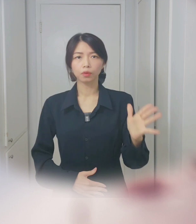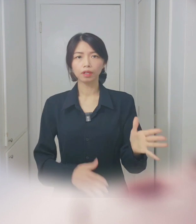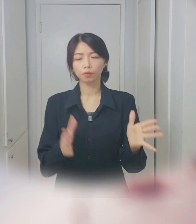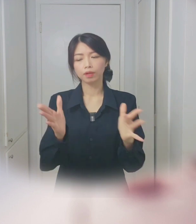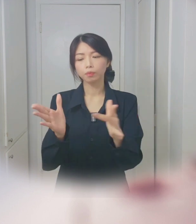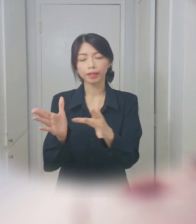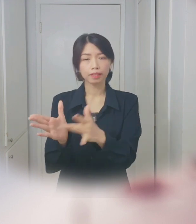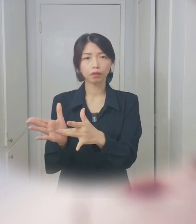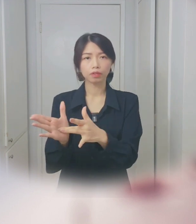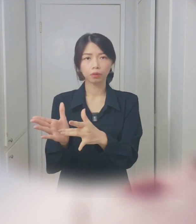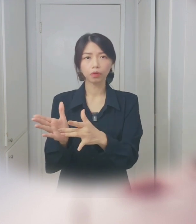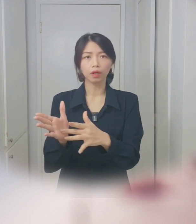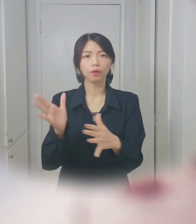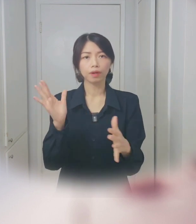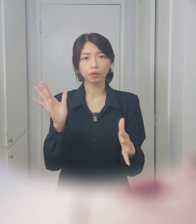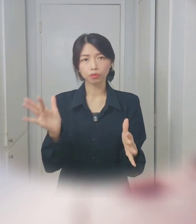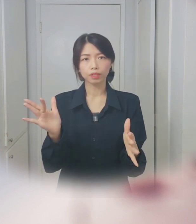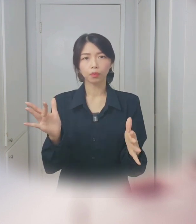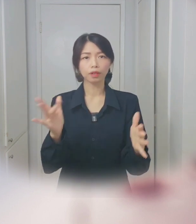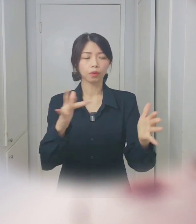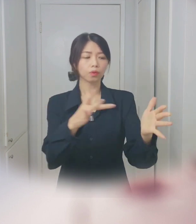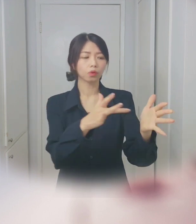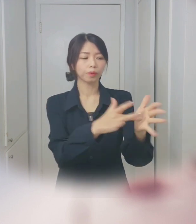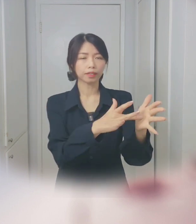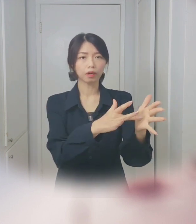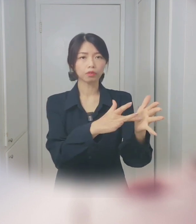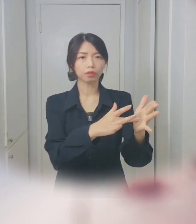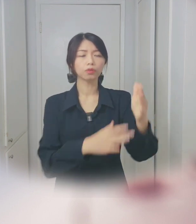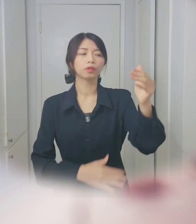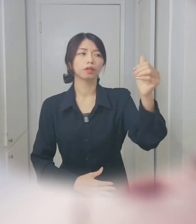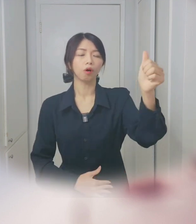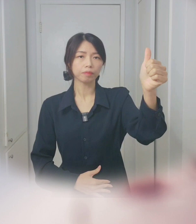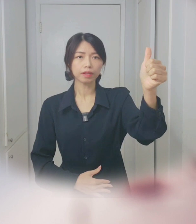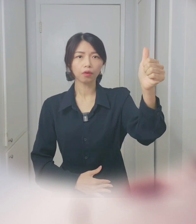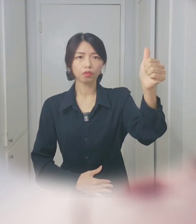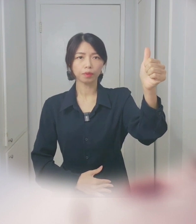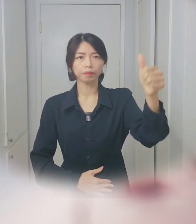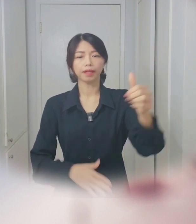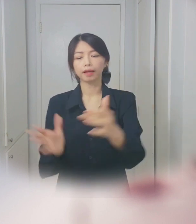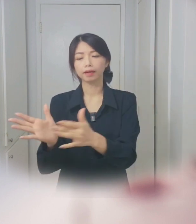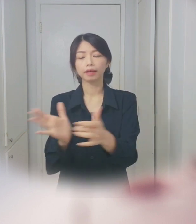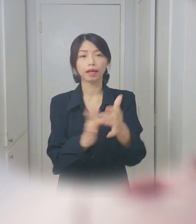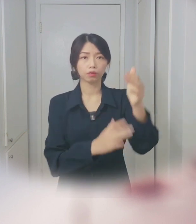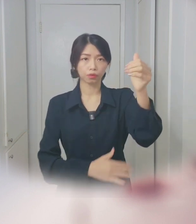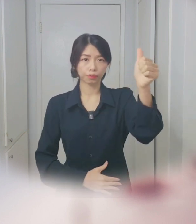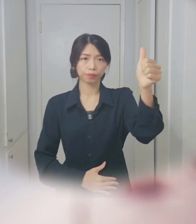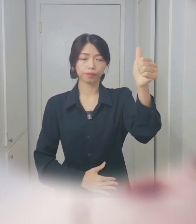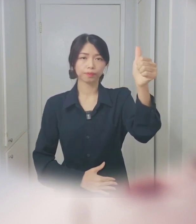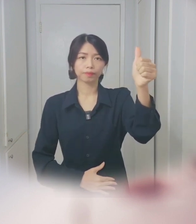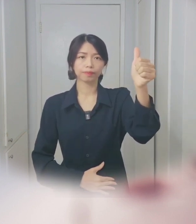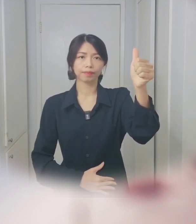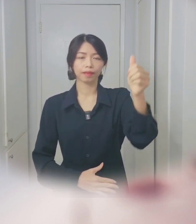중지로는 왼손 바닥 찍어주시고 왼손 중지로는 오른손 바닥 찍어주시고 엄지 세워주시면 됩니다. 예수